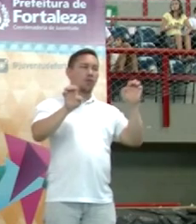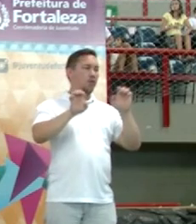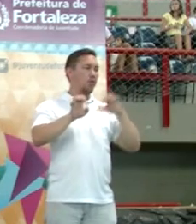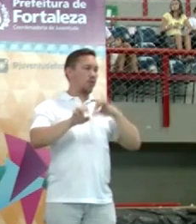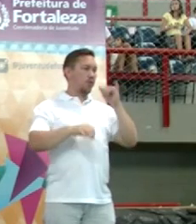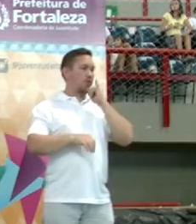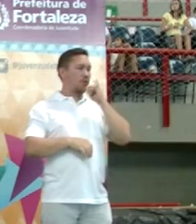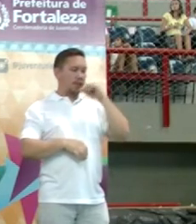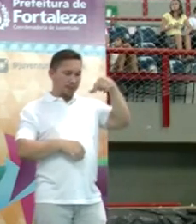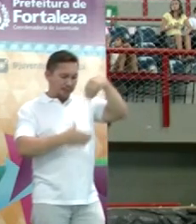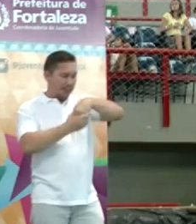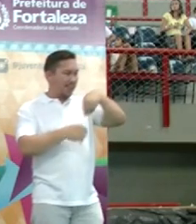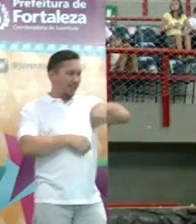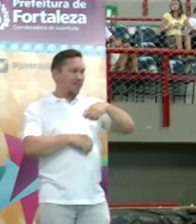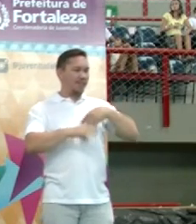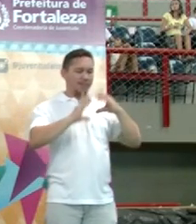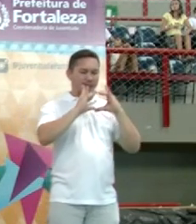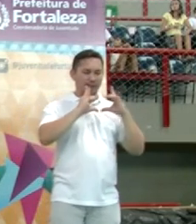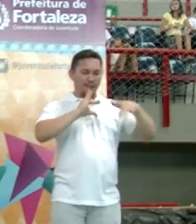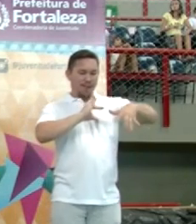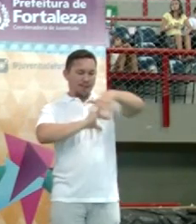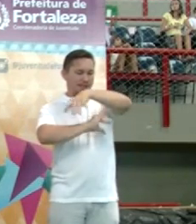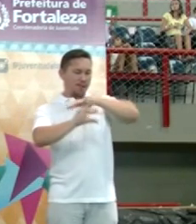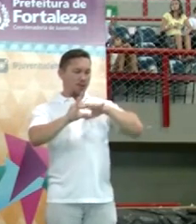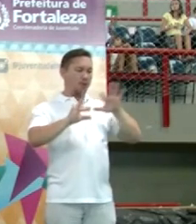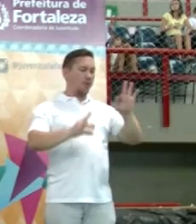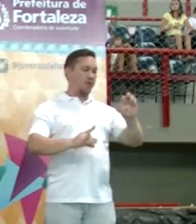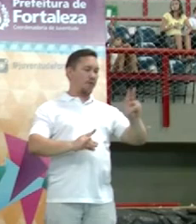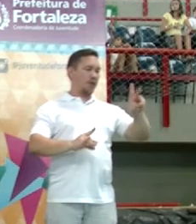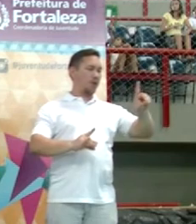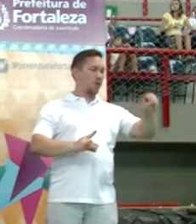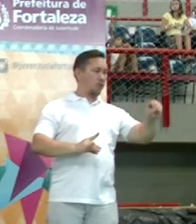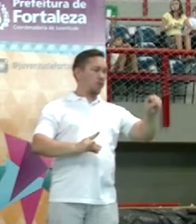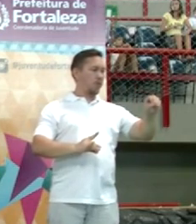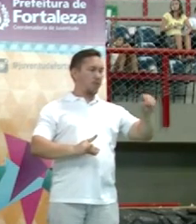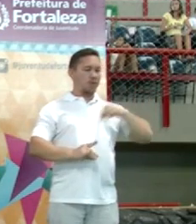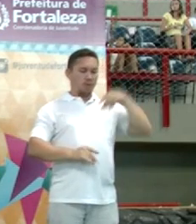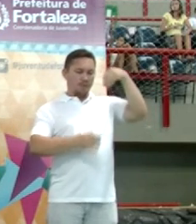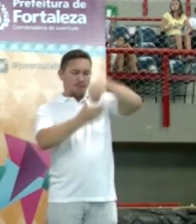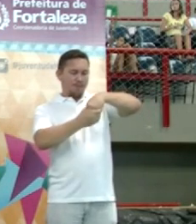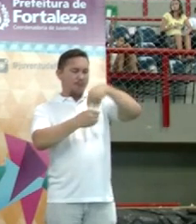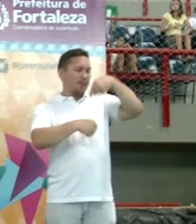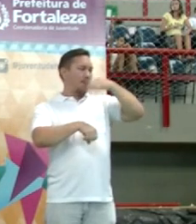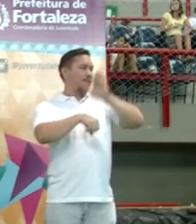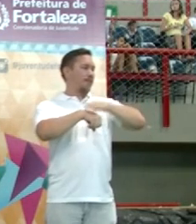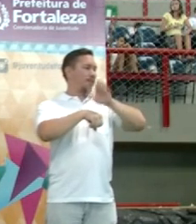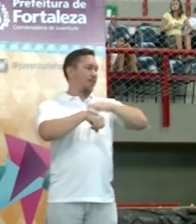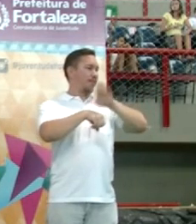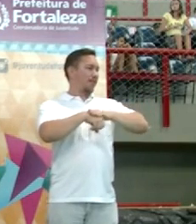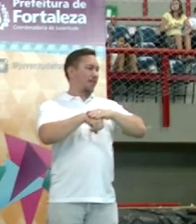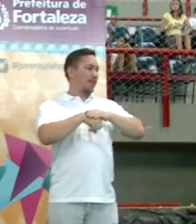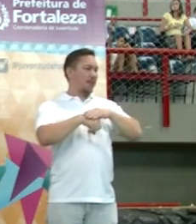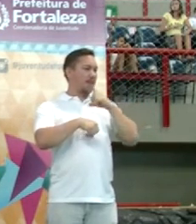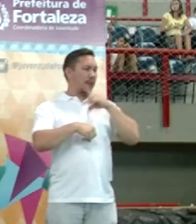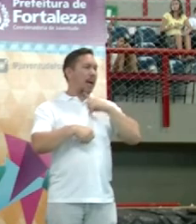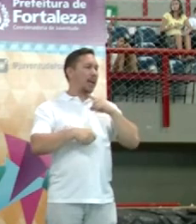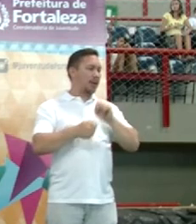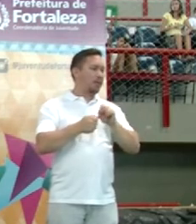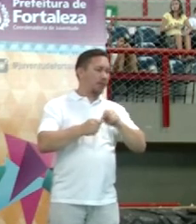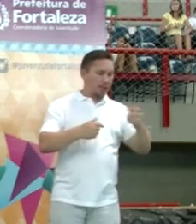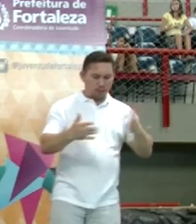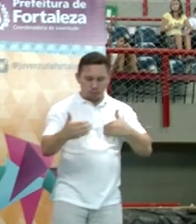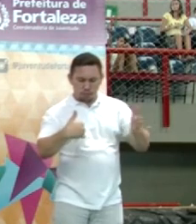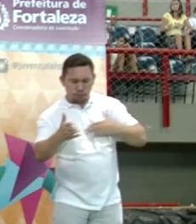se aqui fosse um feudo, a gente vai ter que aprender que aqui dentro a gente tem que ter uma produção de